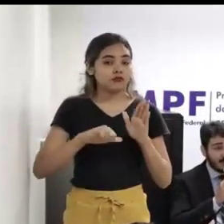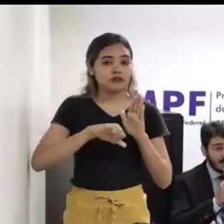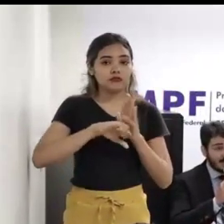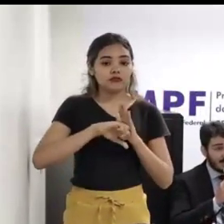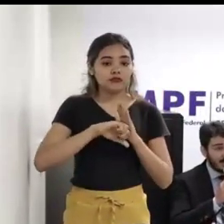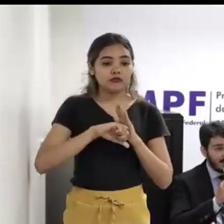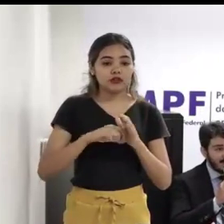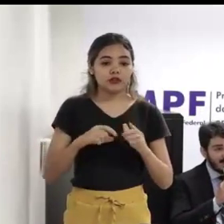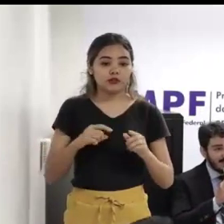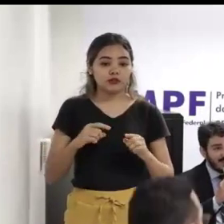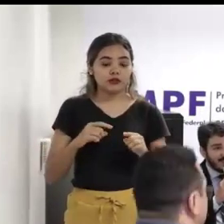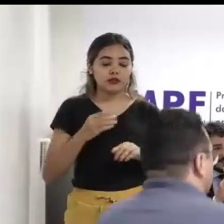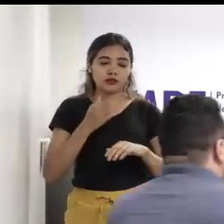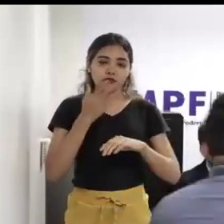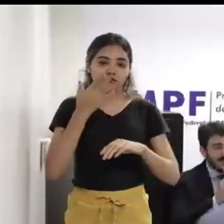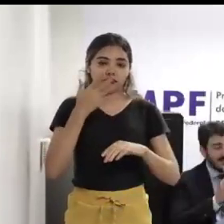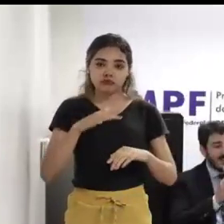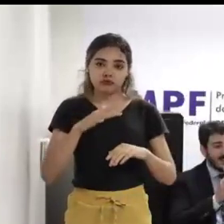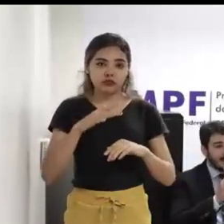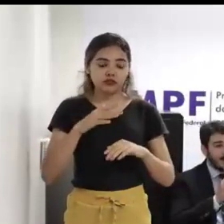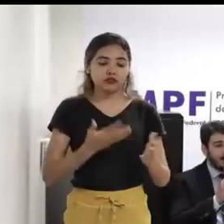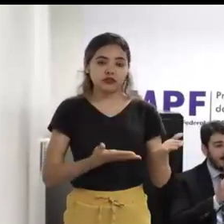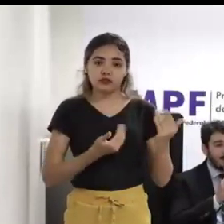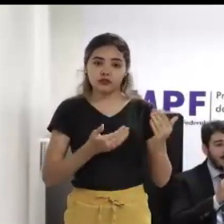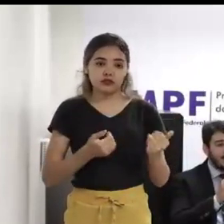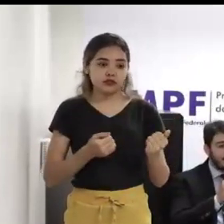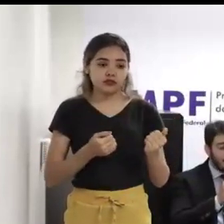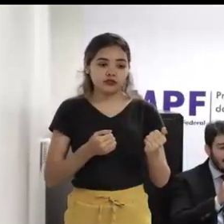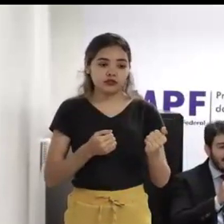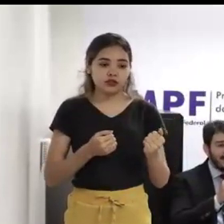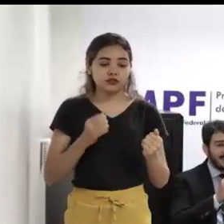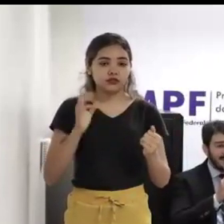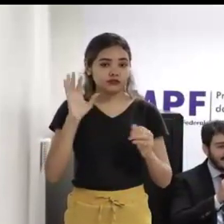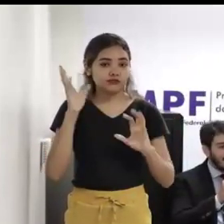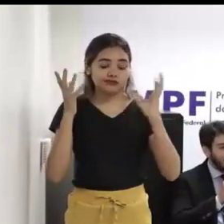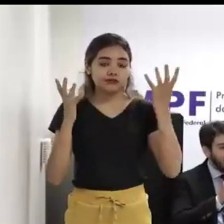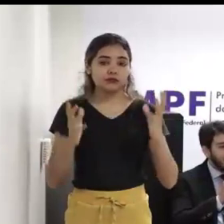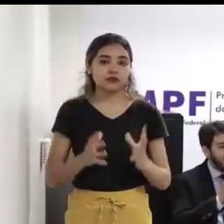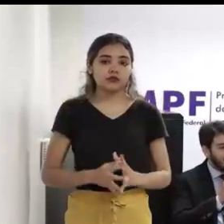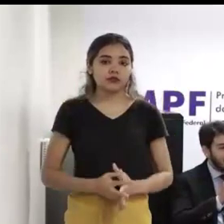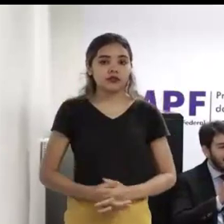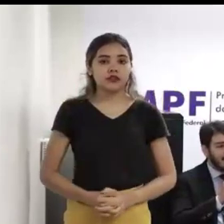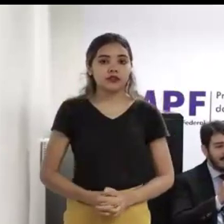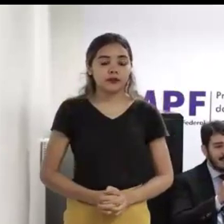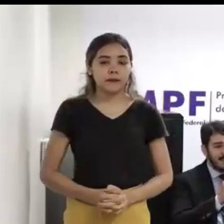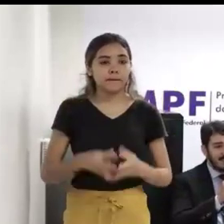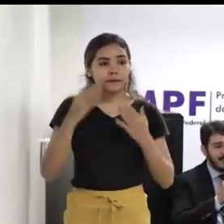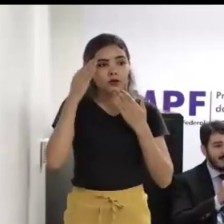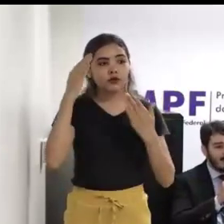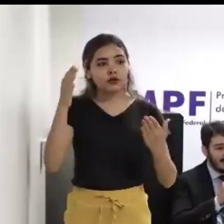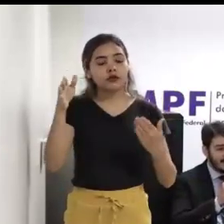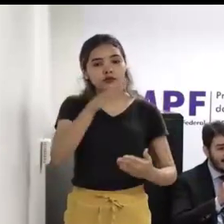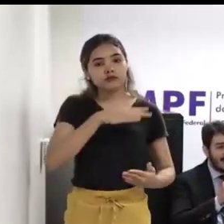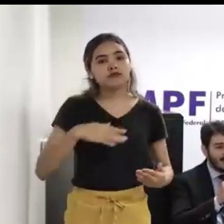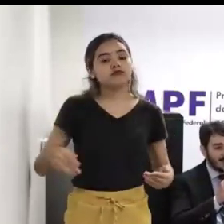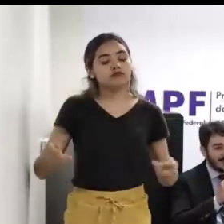adolescentes que estão nele e agradeço a todos por se disporem a vir aqui nessa sexta-feira a participar da nossa da nossa